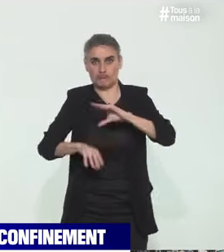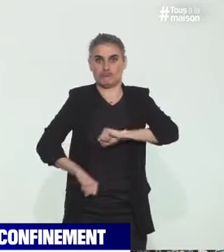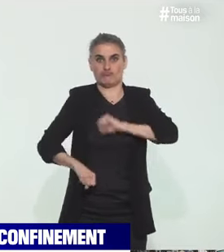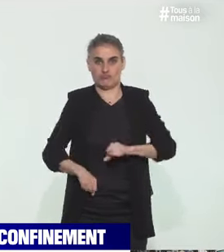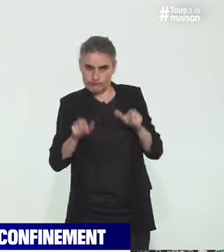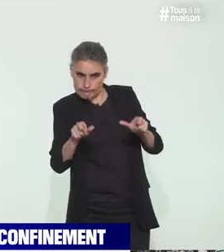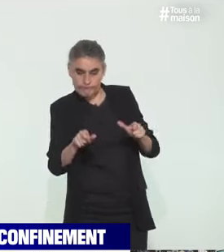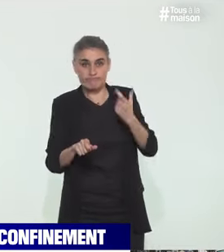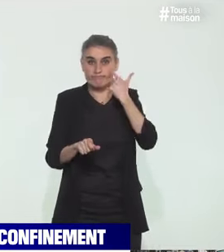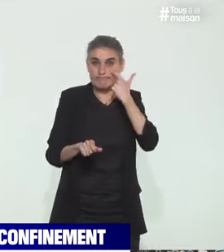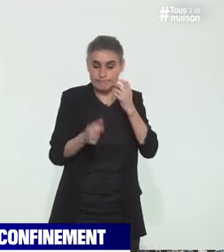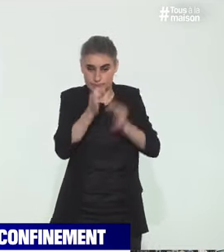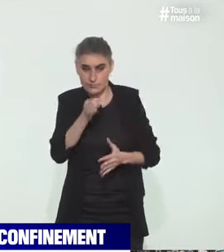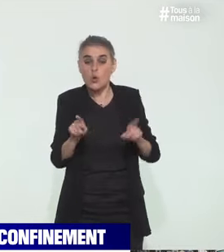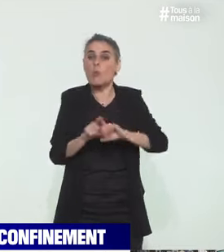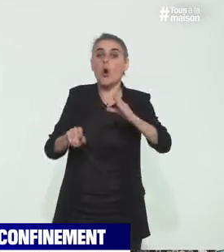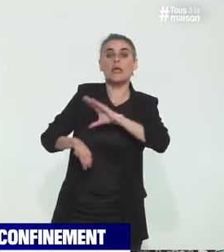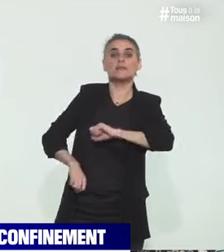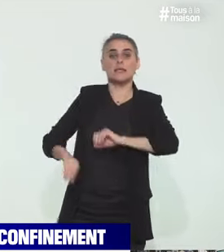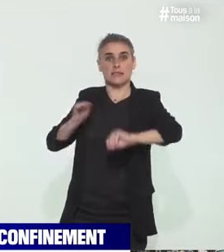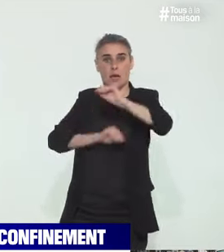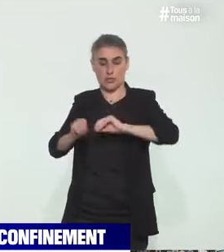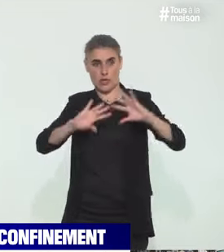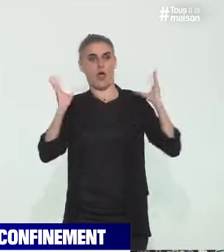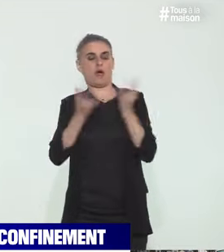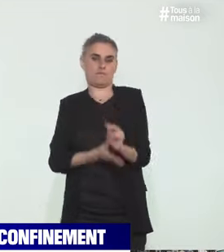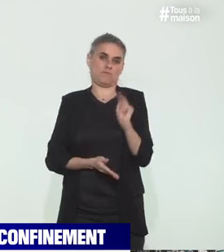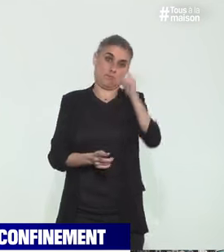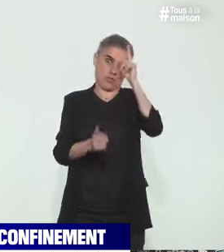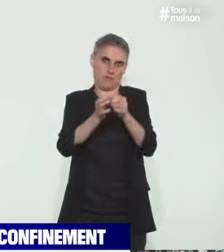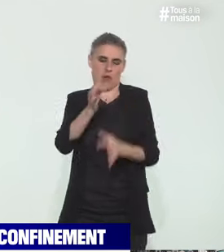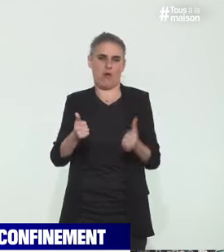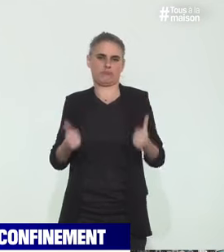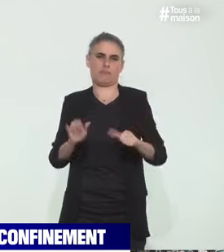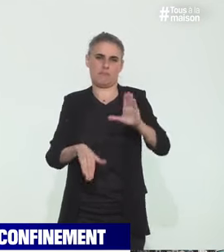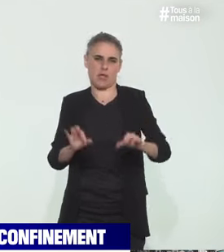évidemment avec beaucoup d'attention, comme tous les essais thérapeutiques en cours, pour rechercher un effet positif.